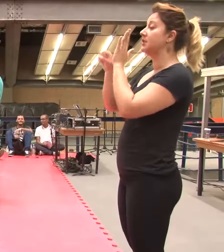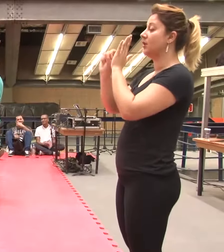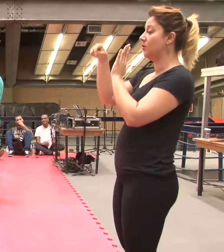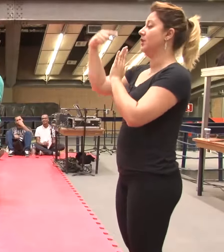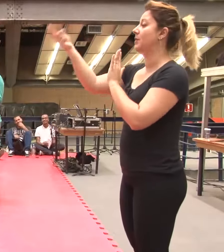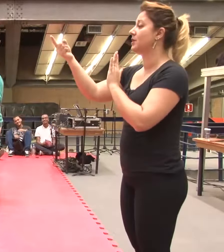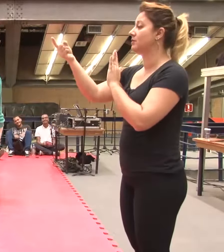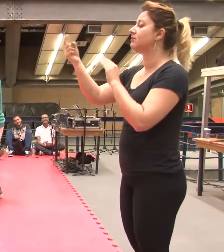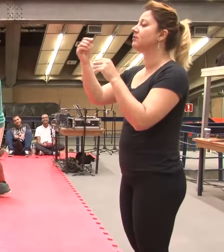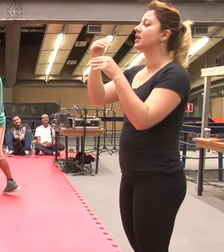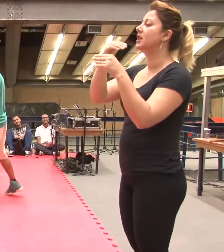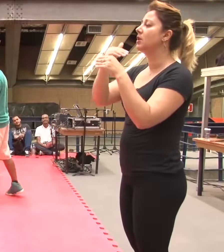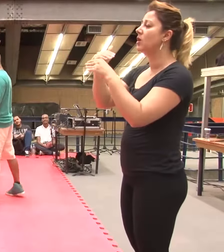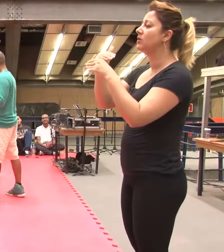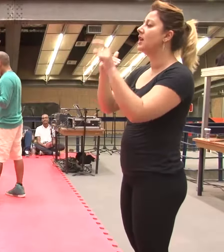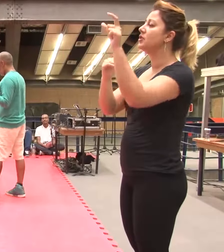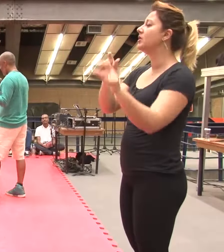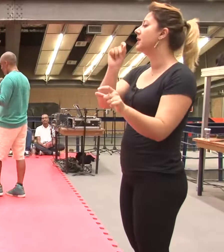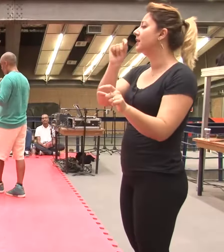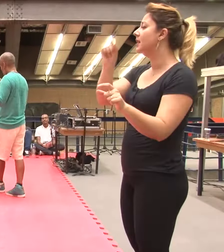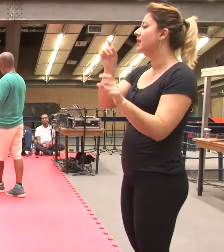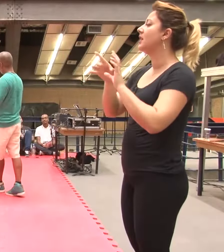para quem? Liberdade para quem?